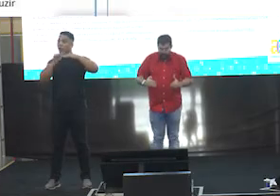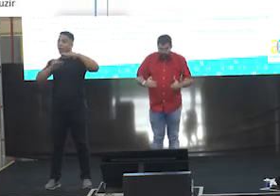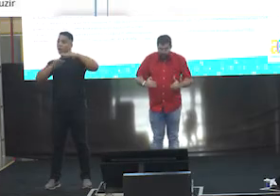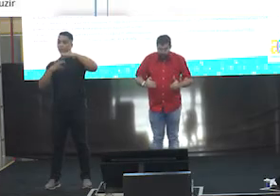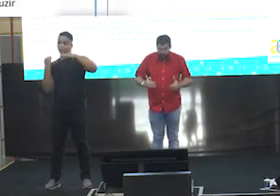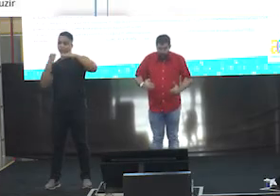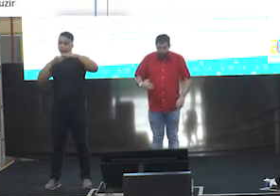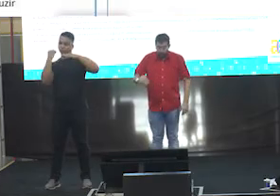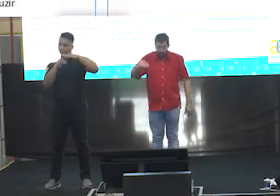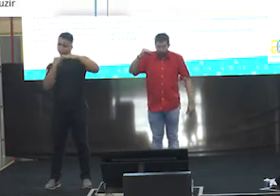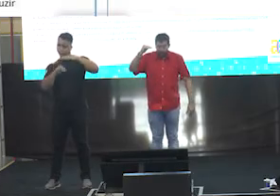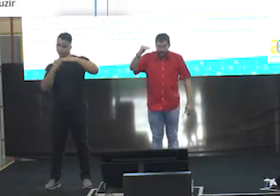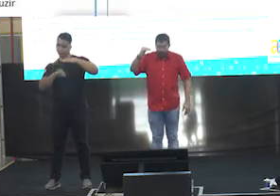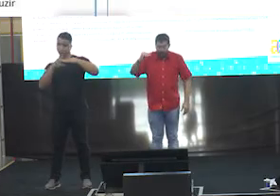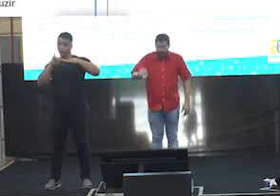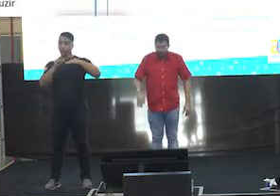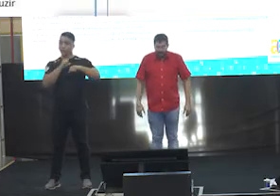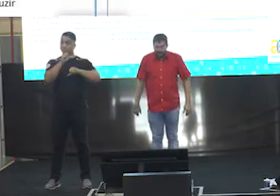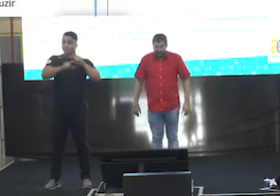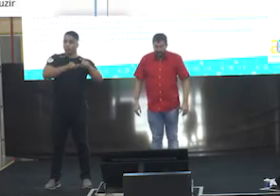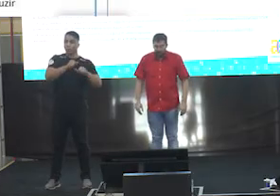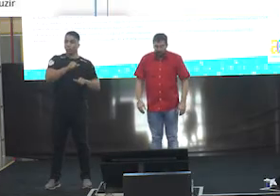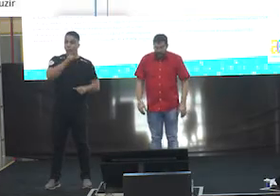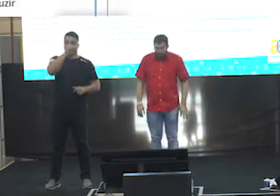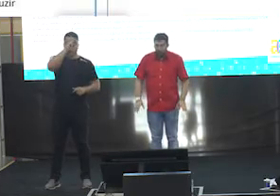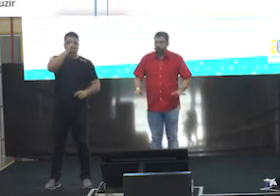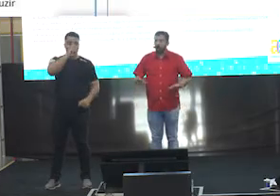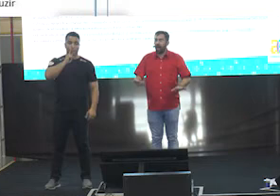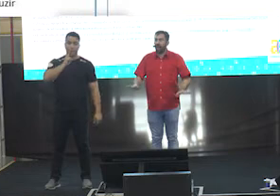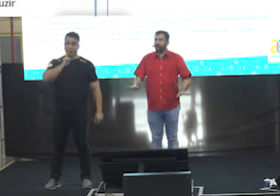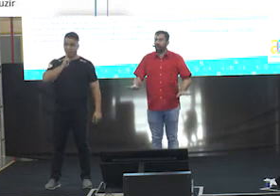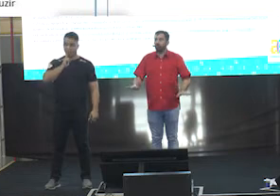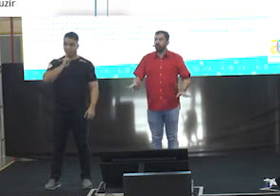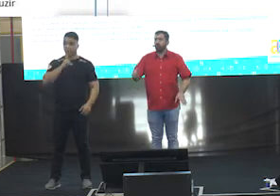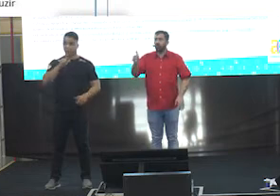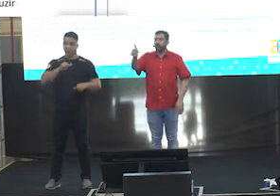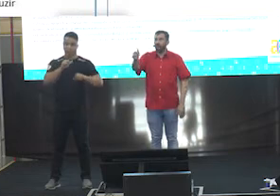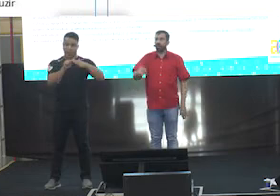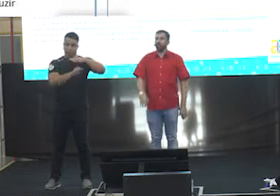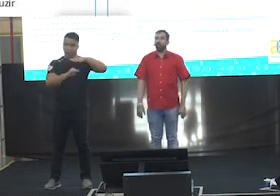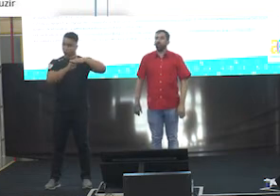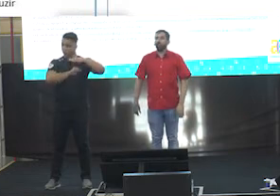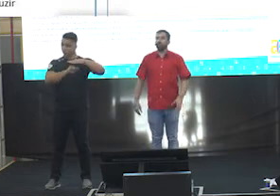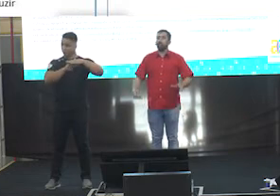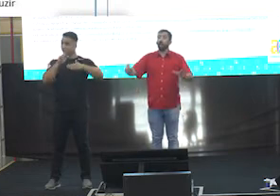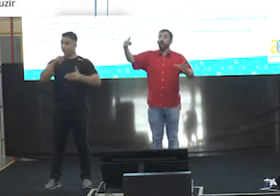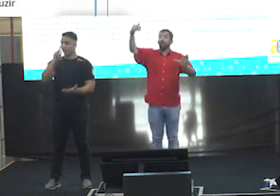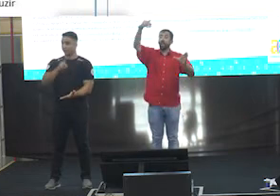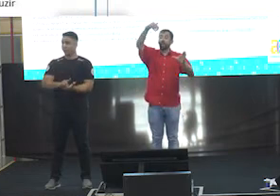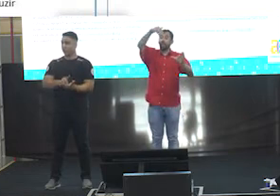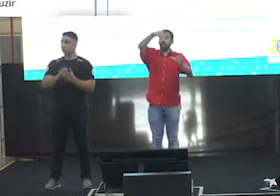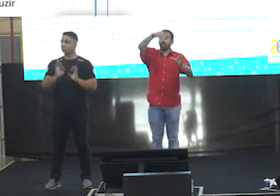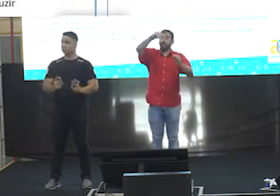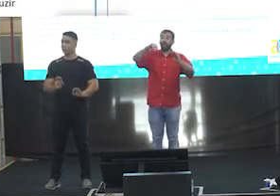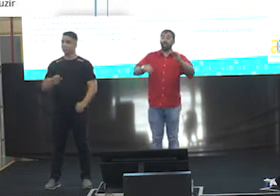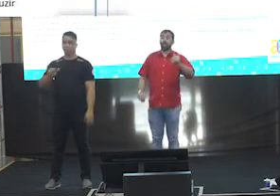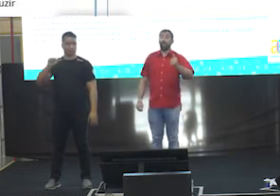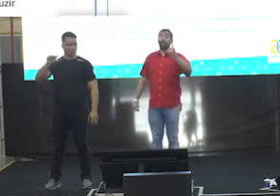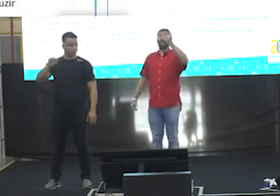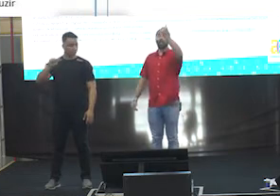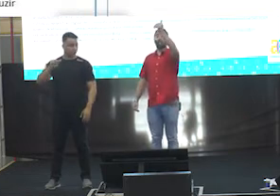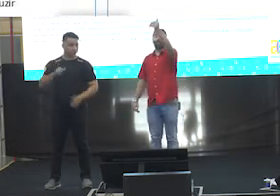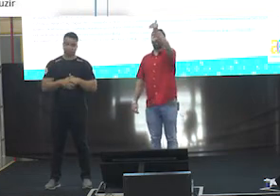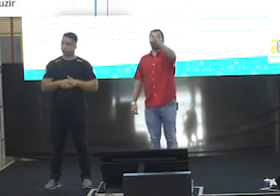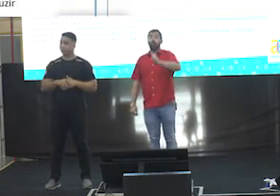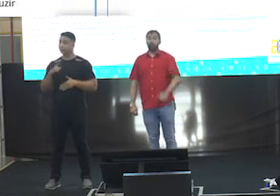ácido carbônico tornará o pH da solução ácido. É isso que vai acontecer. Primeiro